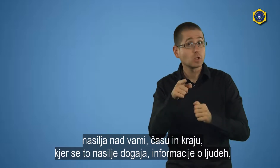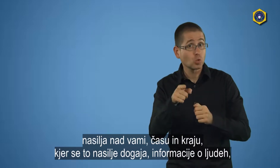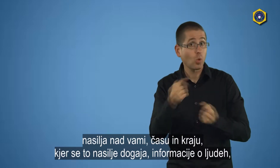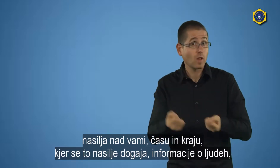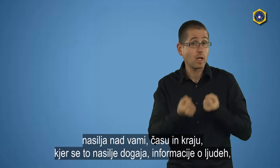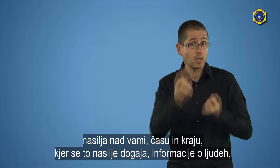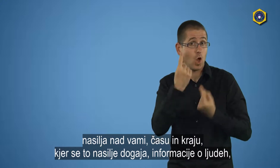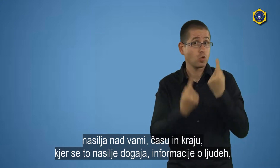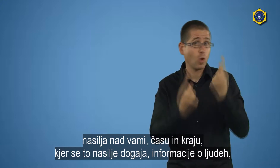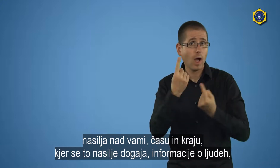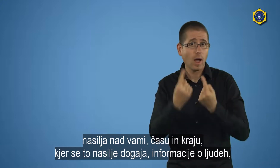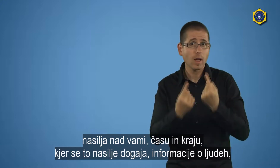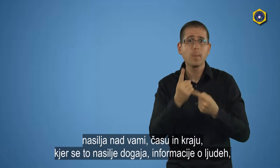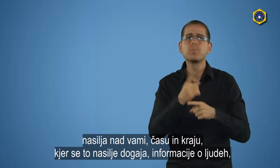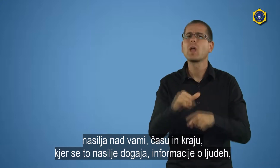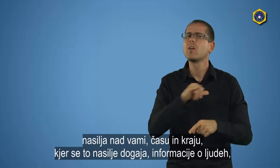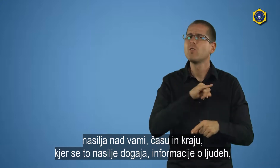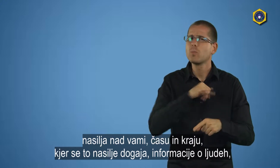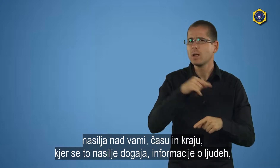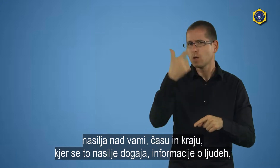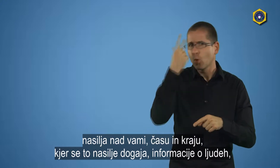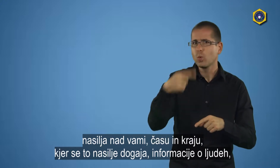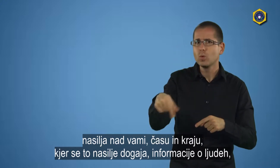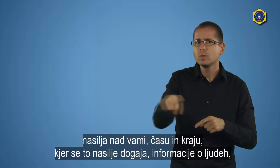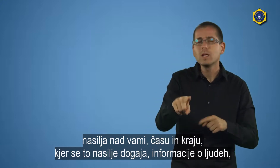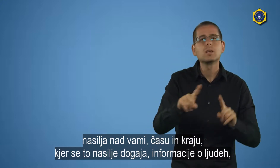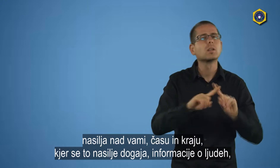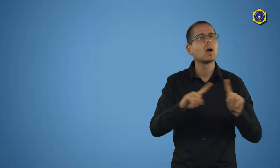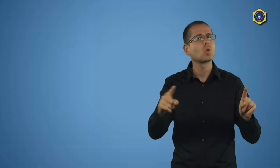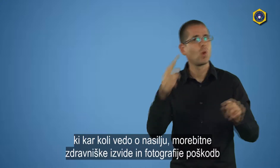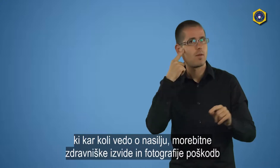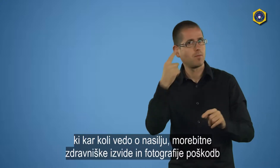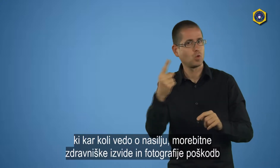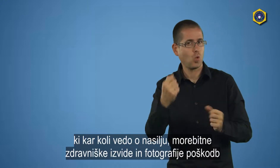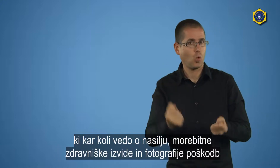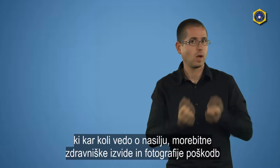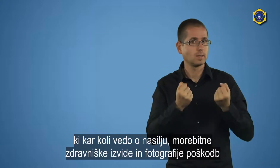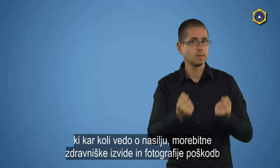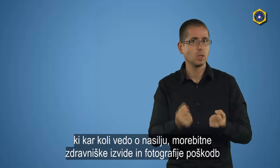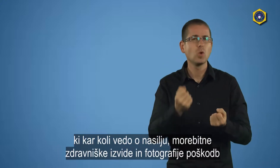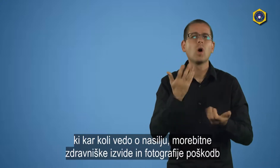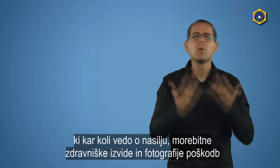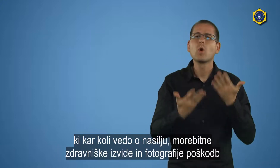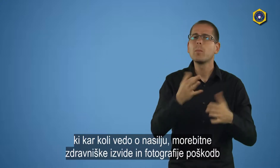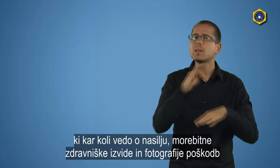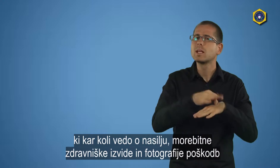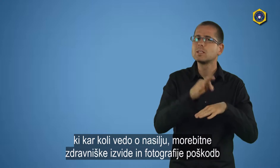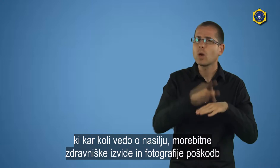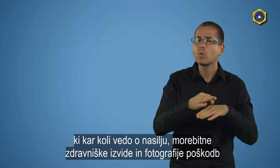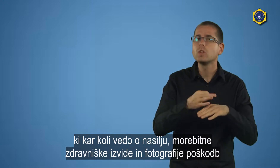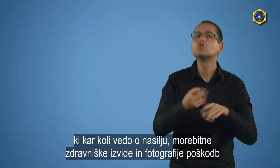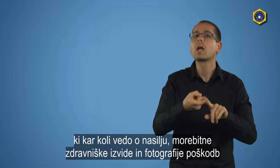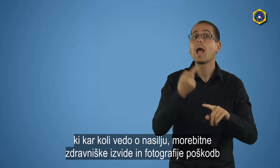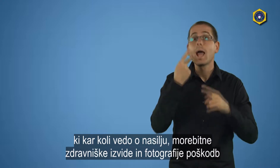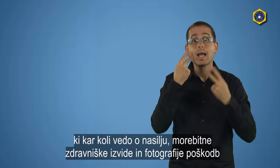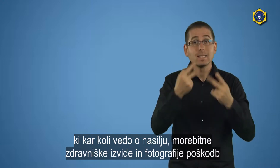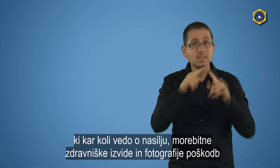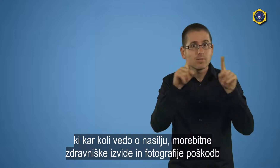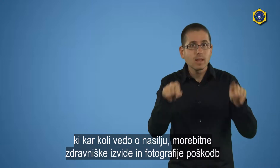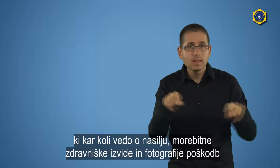o ljudeh, ki karkoli vedo o nasilju, morebitne zdravniške izvide in fotografije poškodb. Če